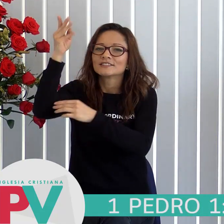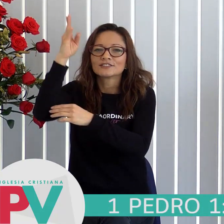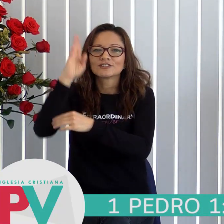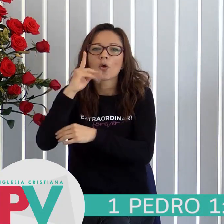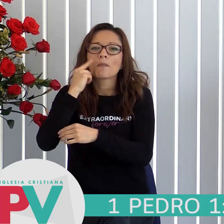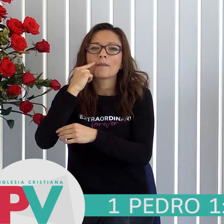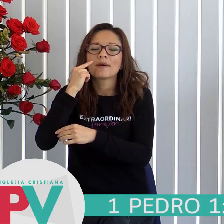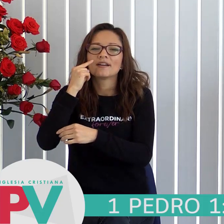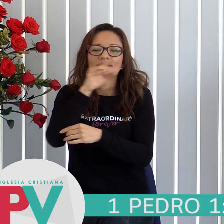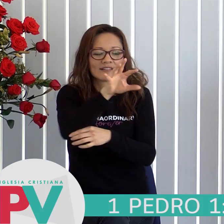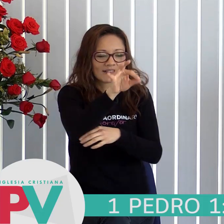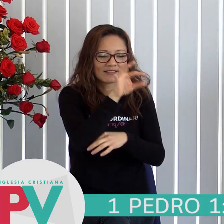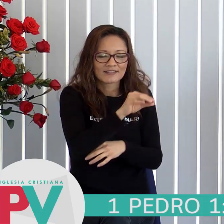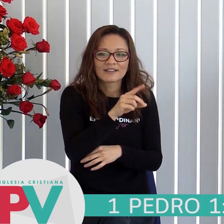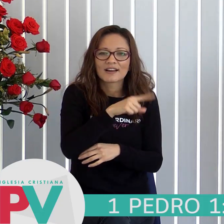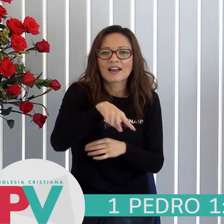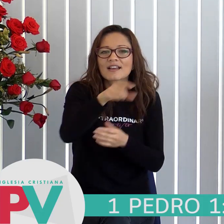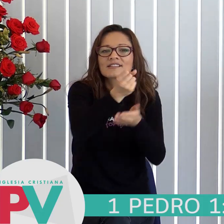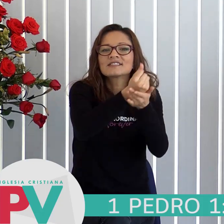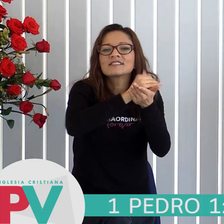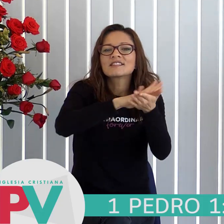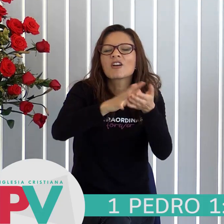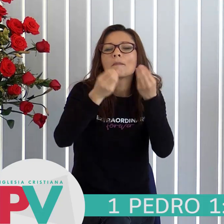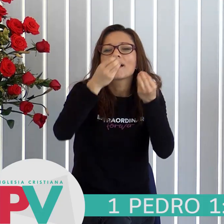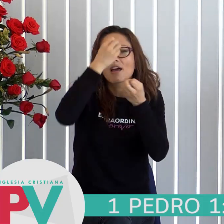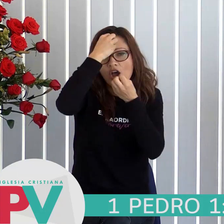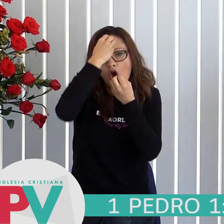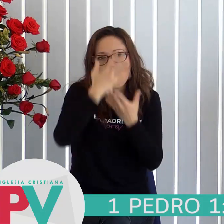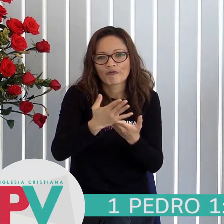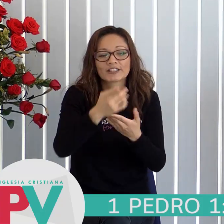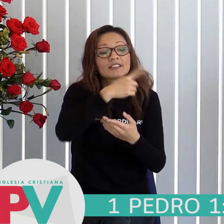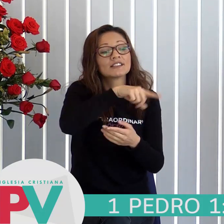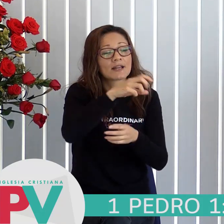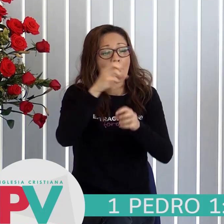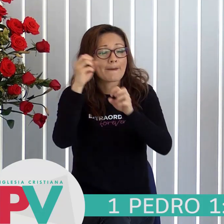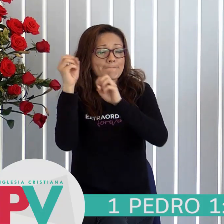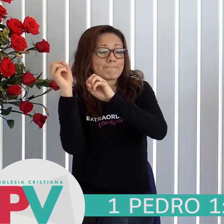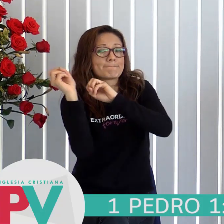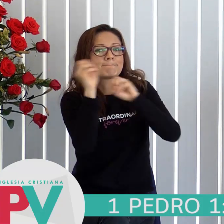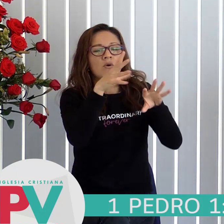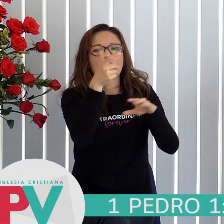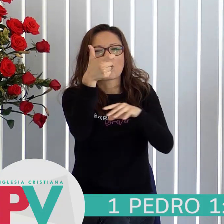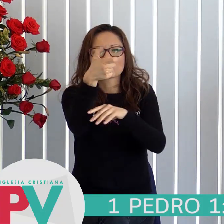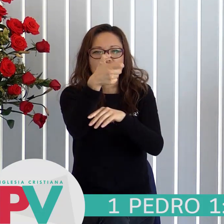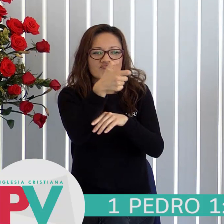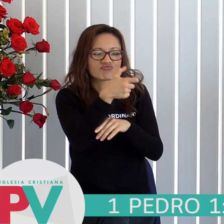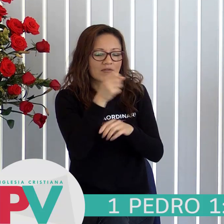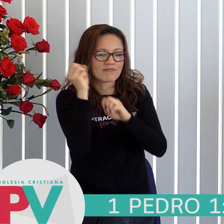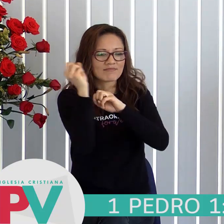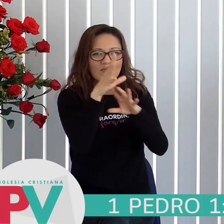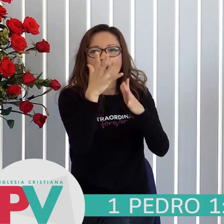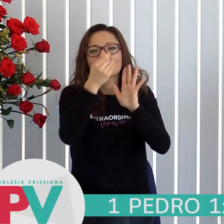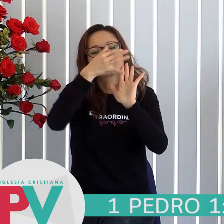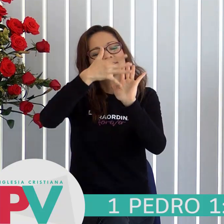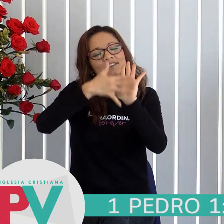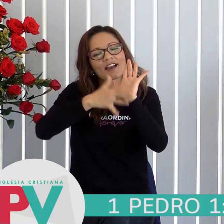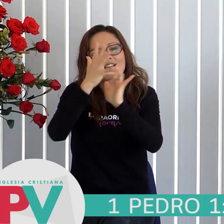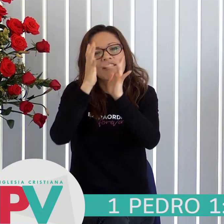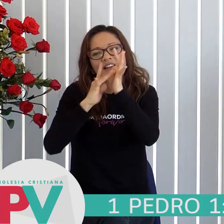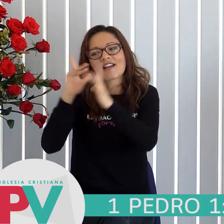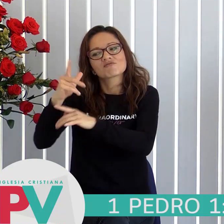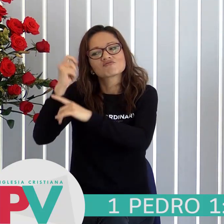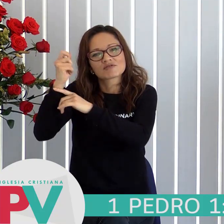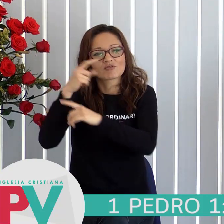para obedecer, y me encanta esta parte, y ser rociados con la sangre de Jesucristo, gracia y